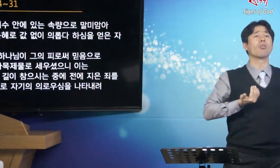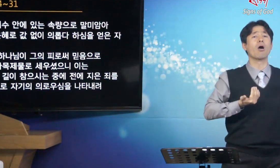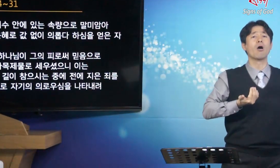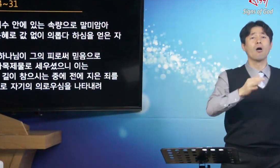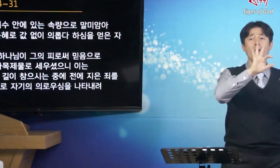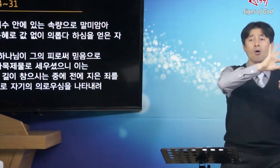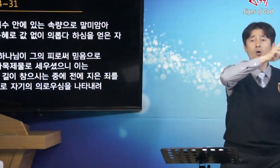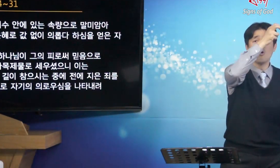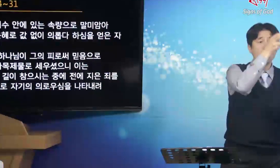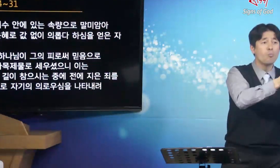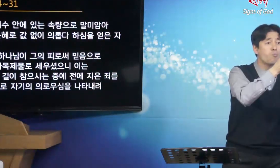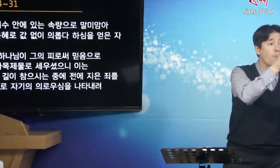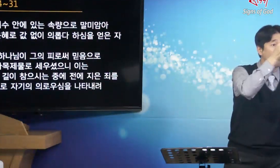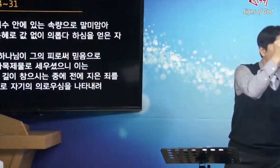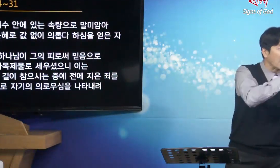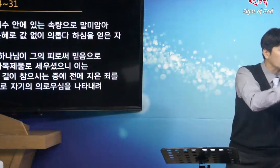율법을 만들기 전